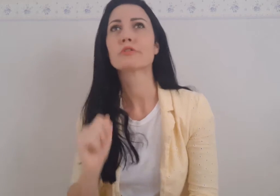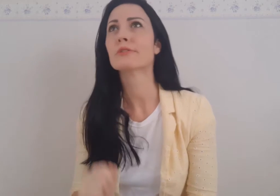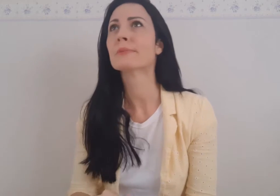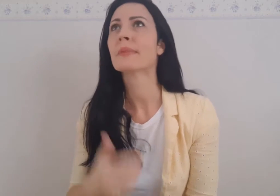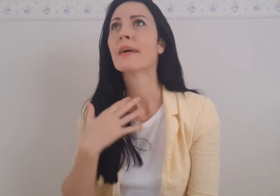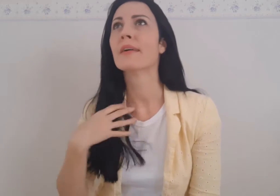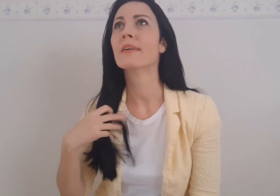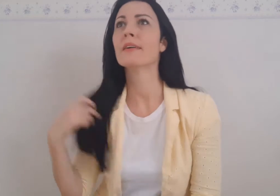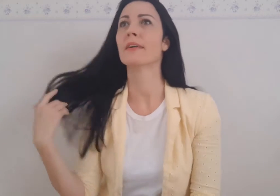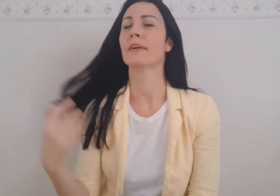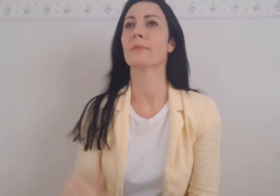Outro.